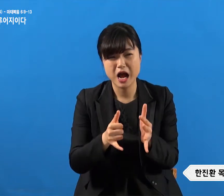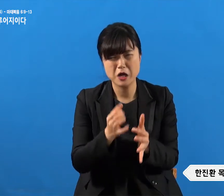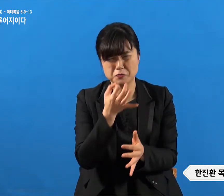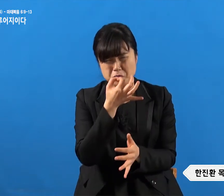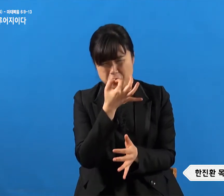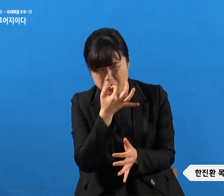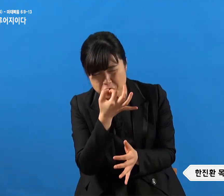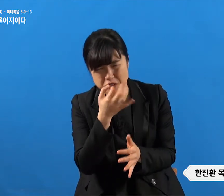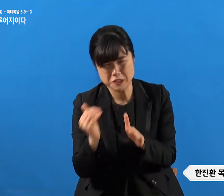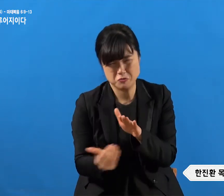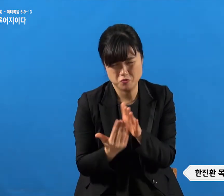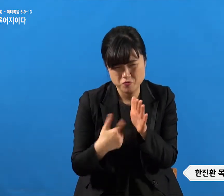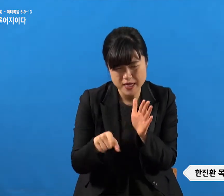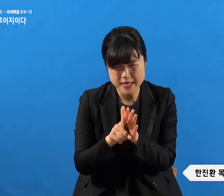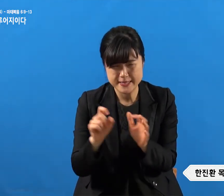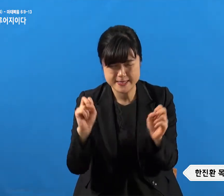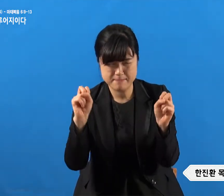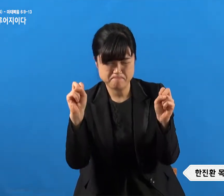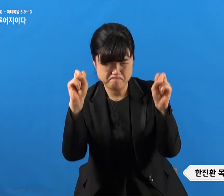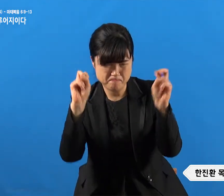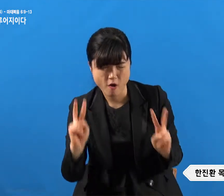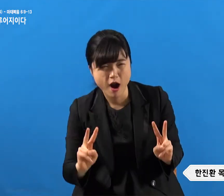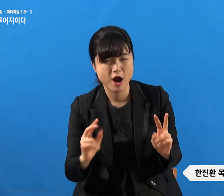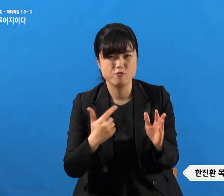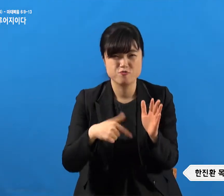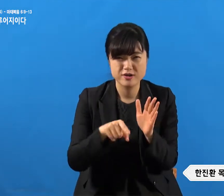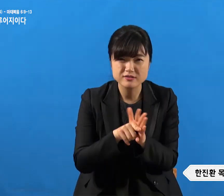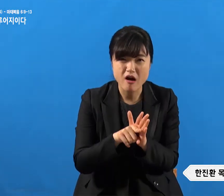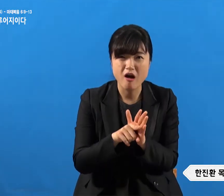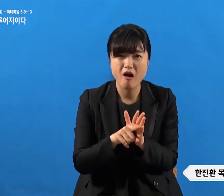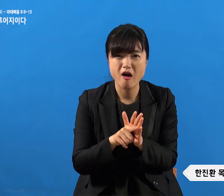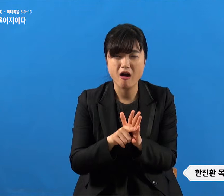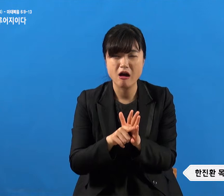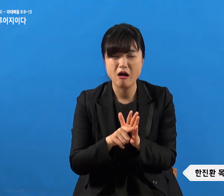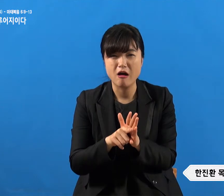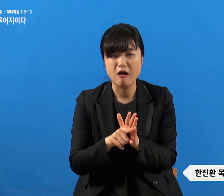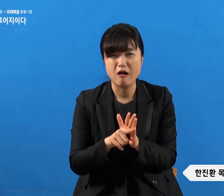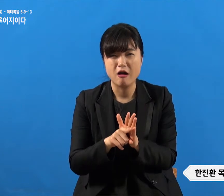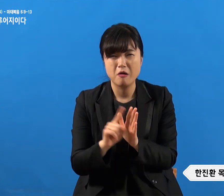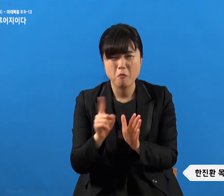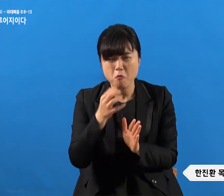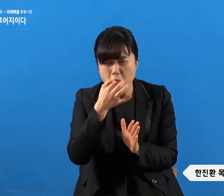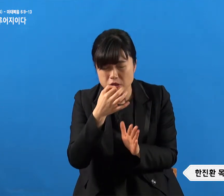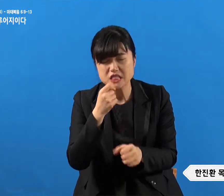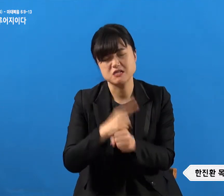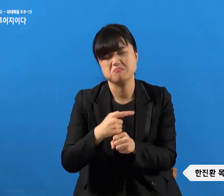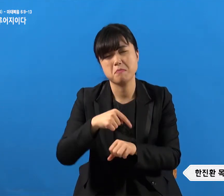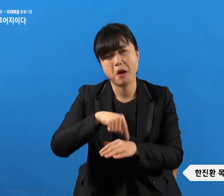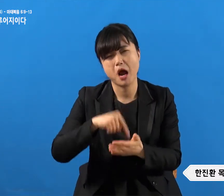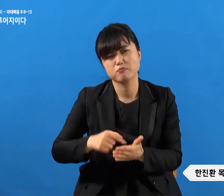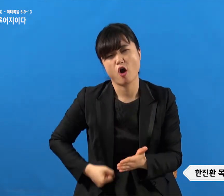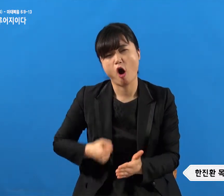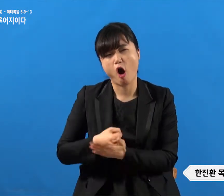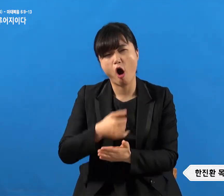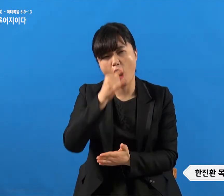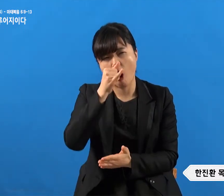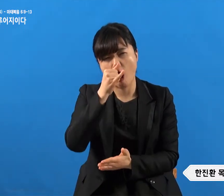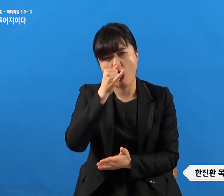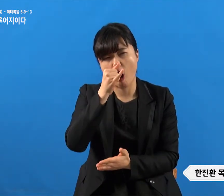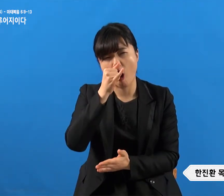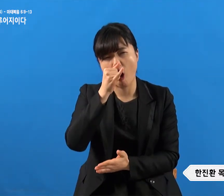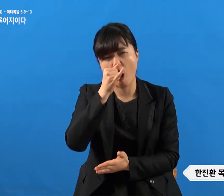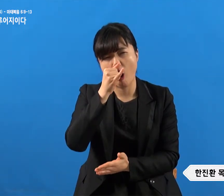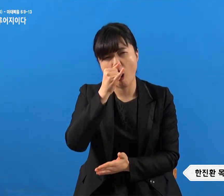이 욕심을 이루는 것, 대박 터뜨리는 것, 그 답을 자기가 가지고 있습니다. 답을